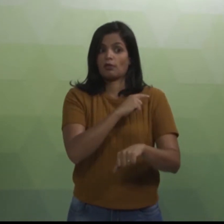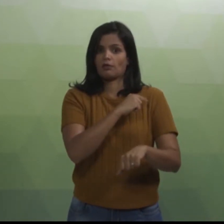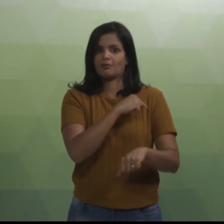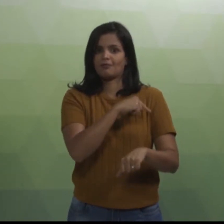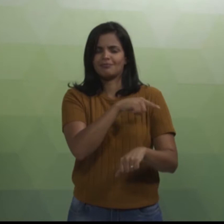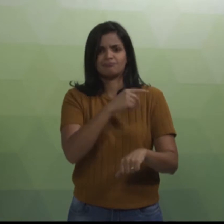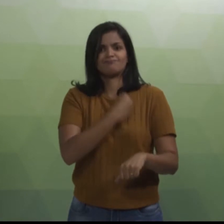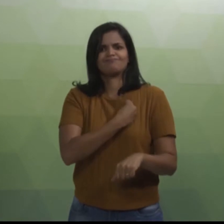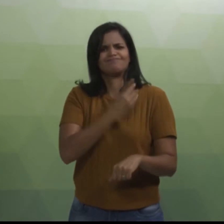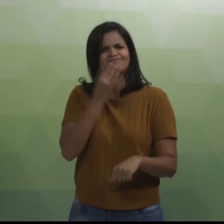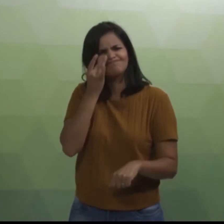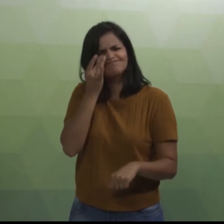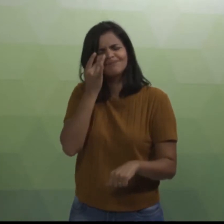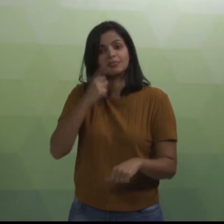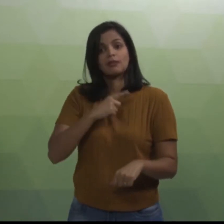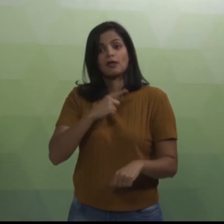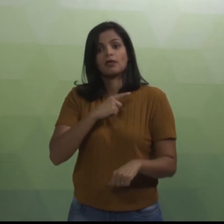Vejam, temos os referentes.